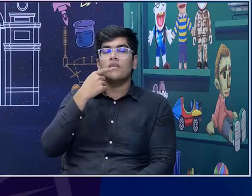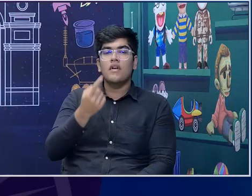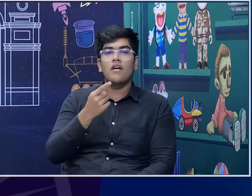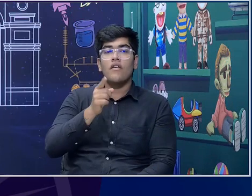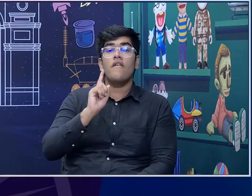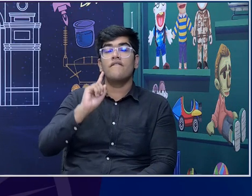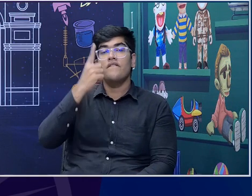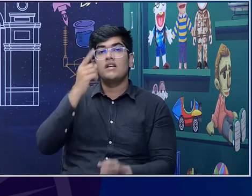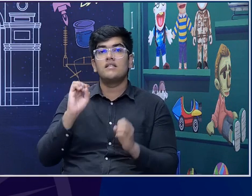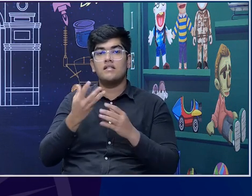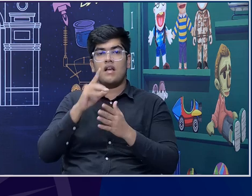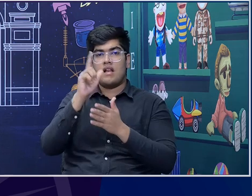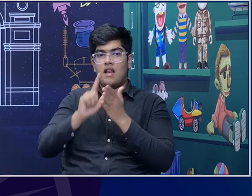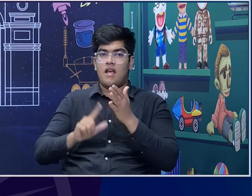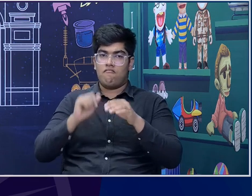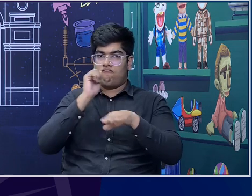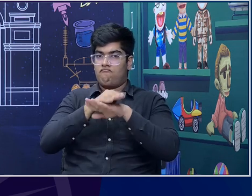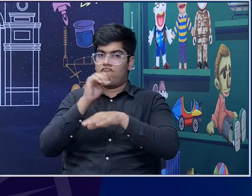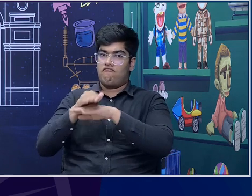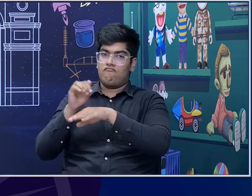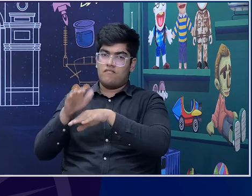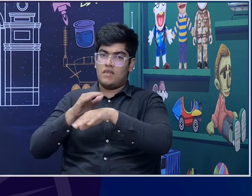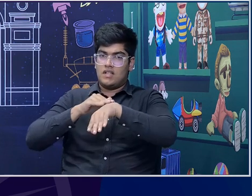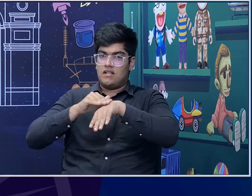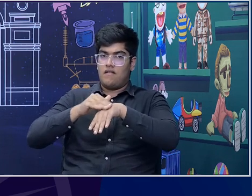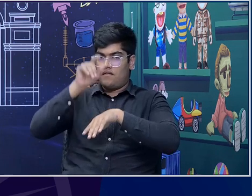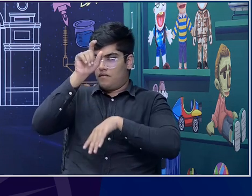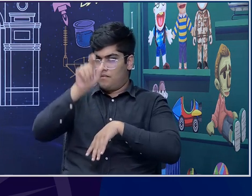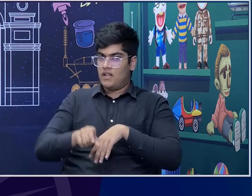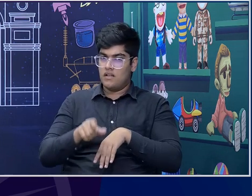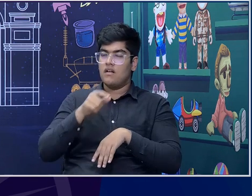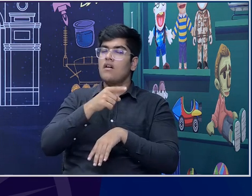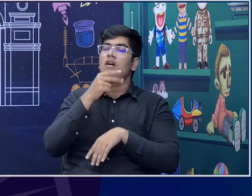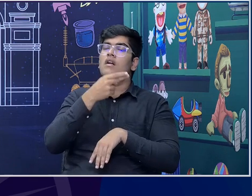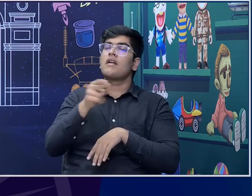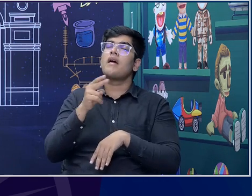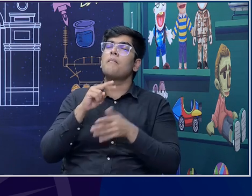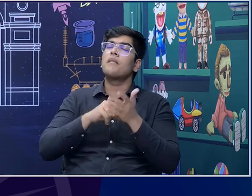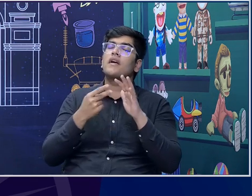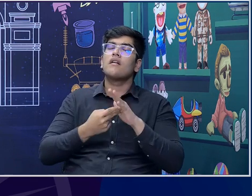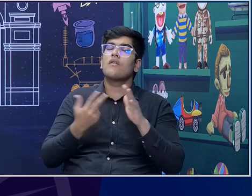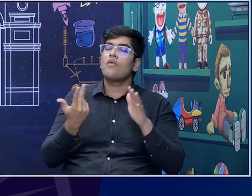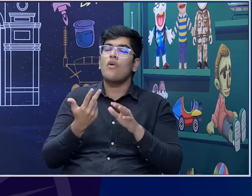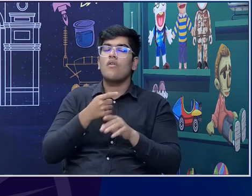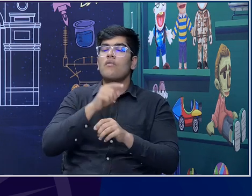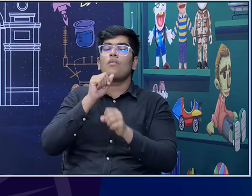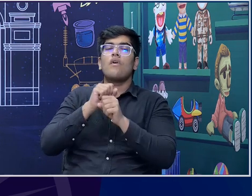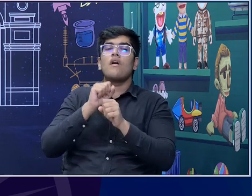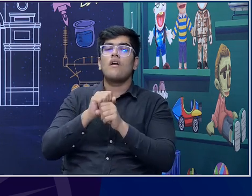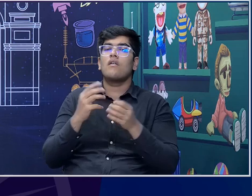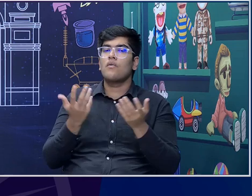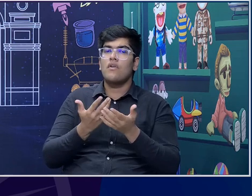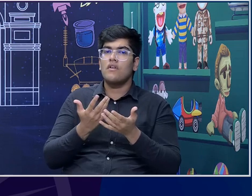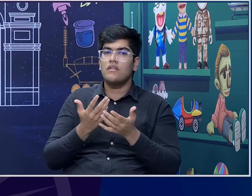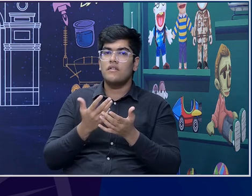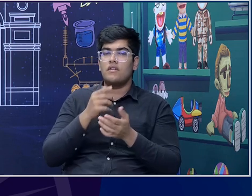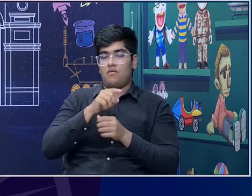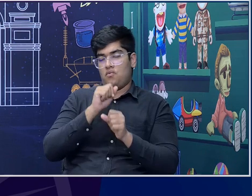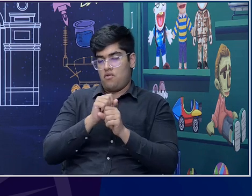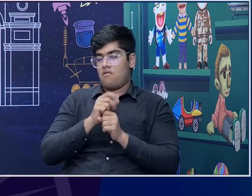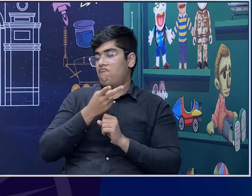दाक सेवक थे, तो माम डाक सेवक से क्या तात पर रहे हैं और डाक सेवक को क्या क्या काम करना होता है, डाक सेवक को जैसे बहुत सारे काम है,